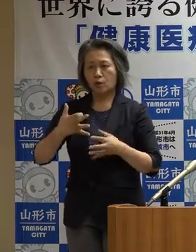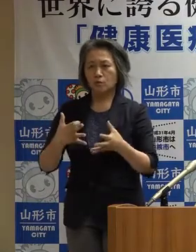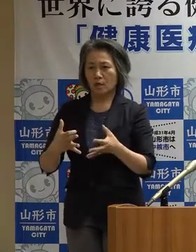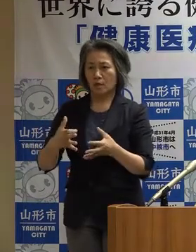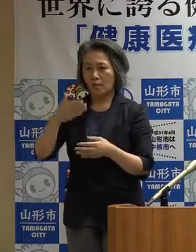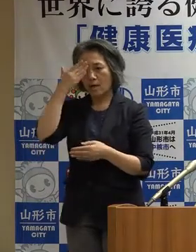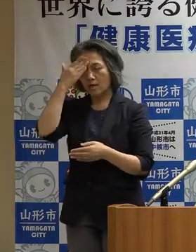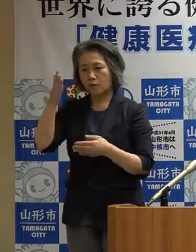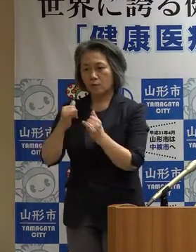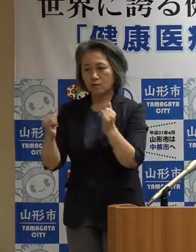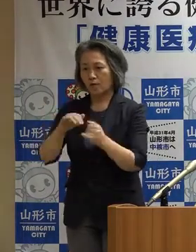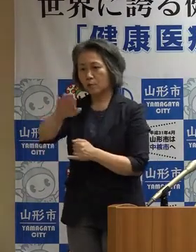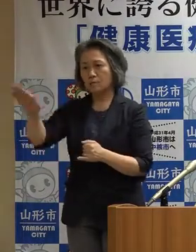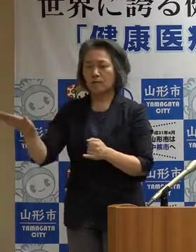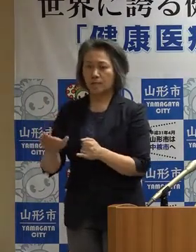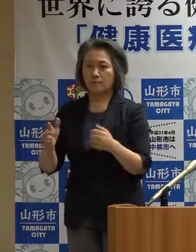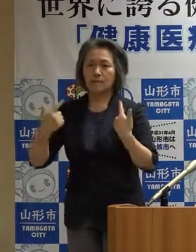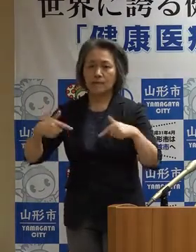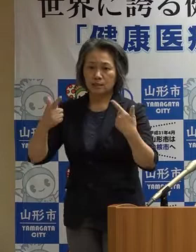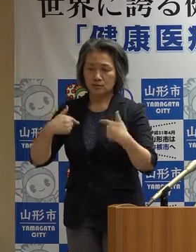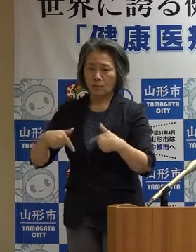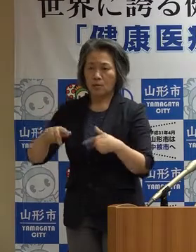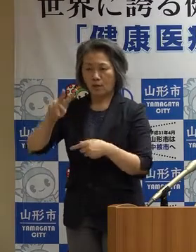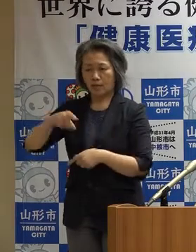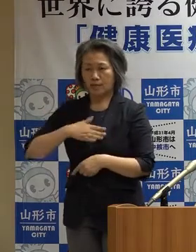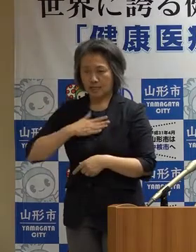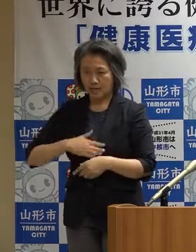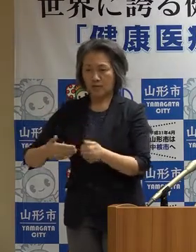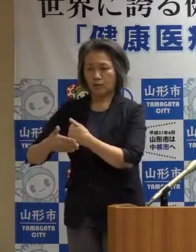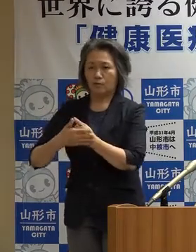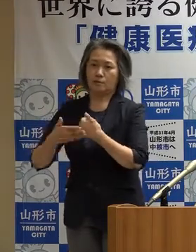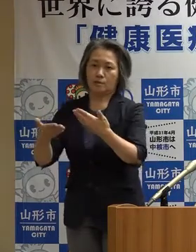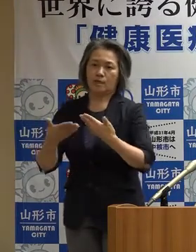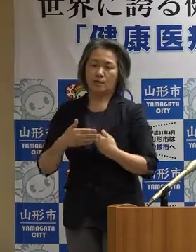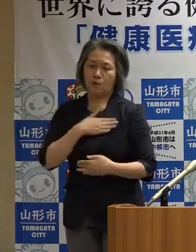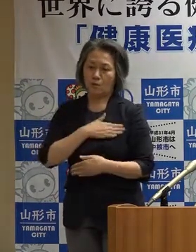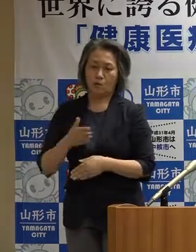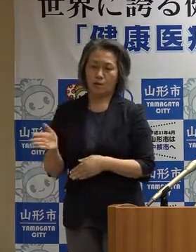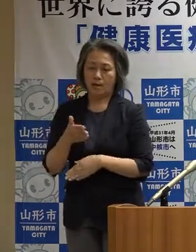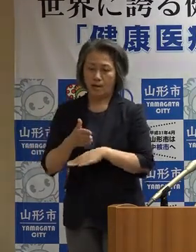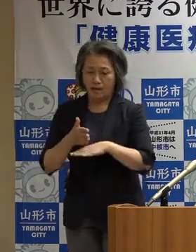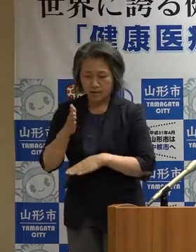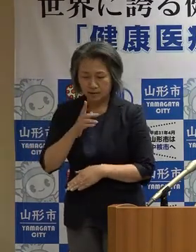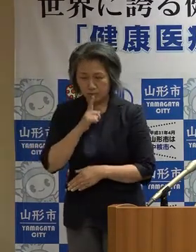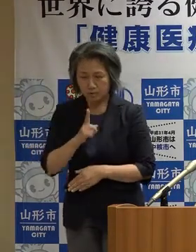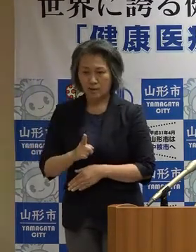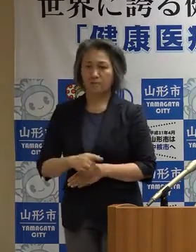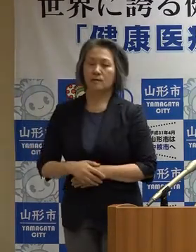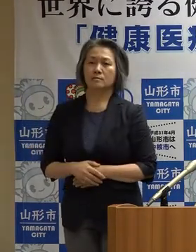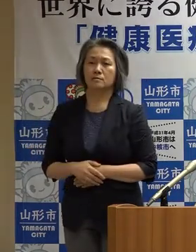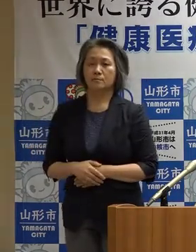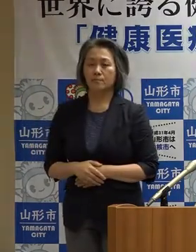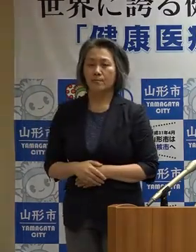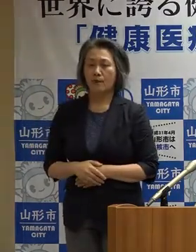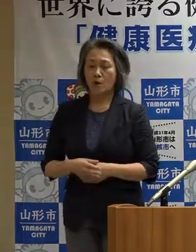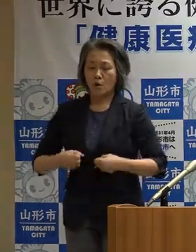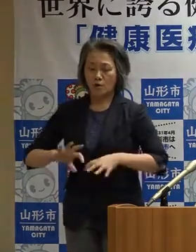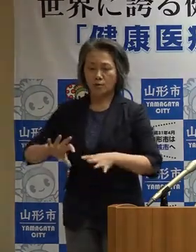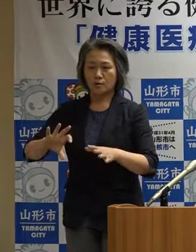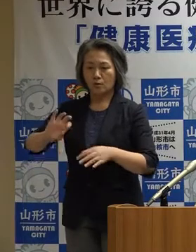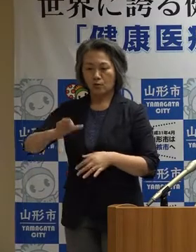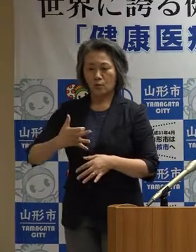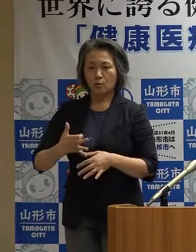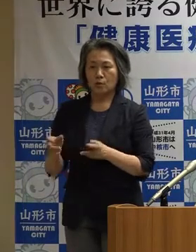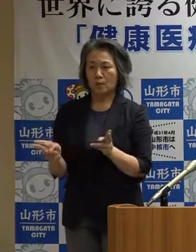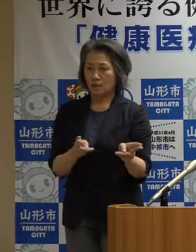寄付者の皆様には日頃から多大なるご理解とご協力をいただき心から感謝を申し上げます。ふるさと納税制度